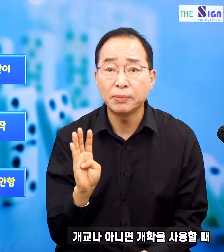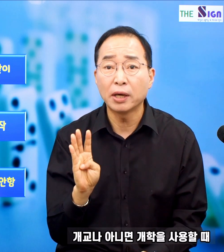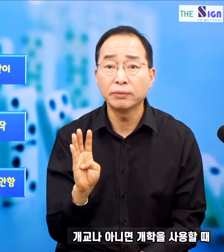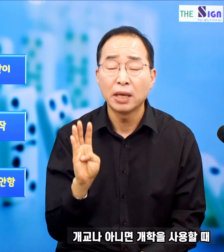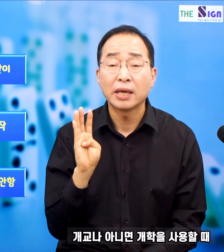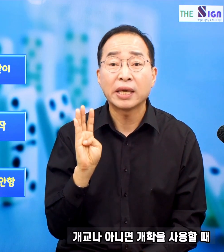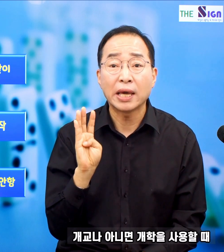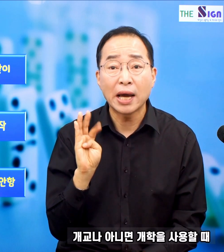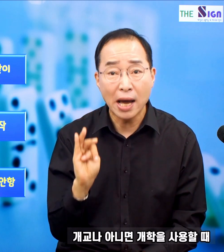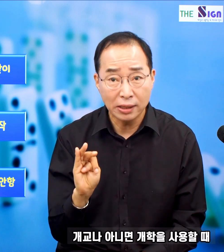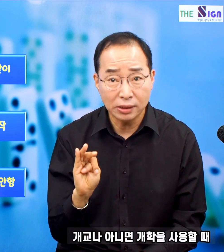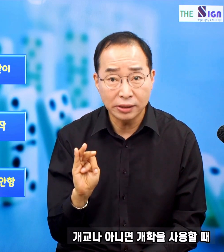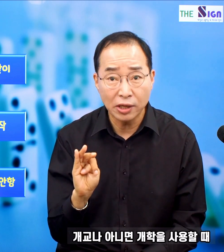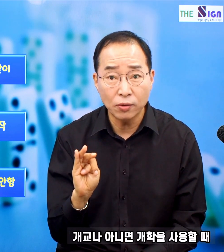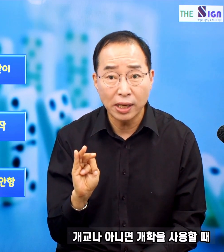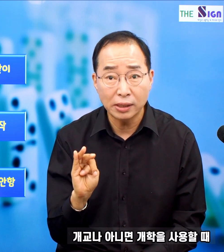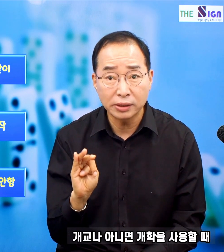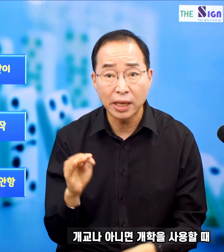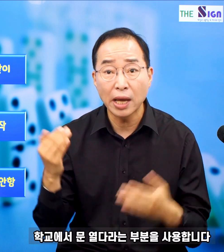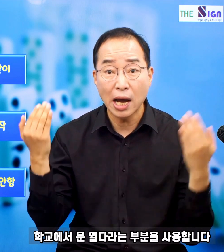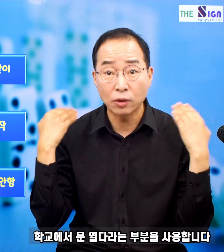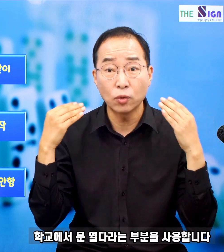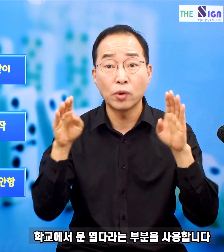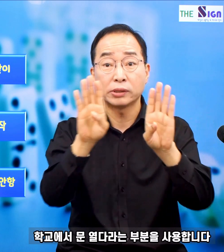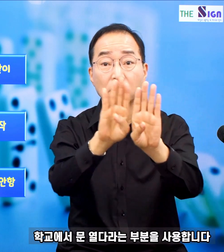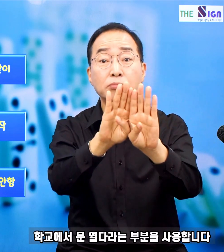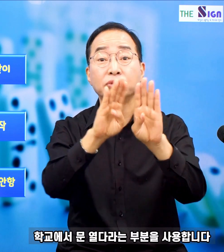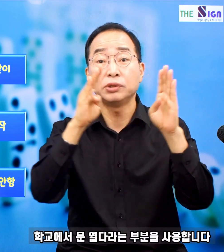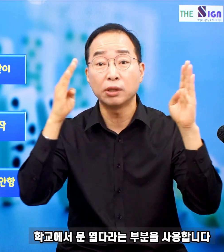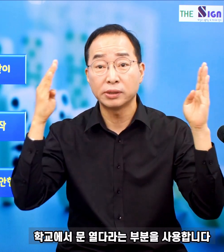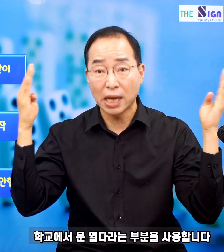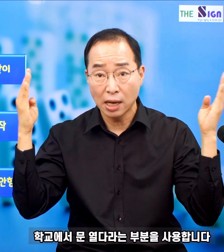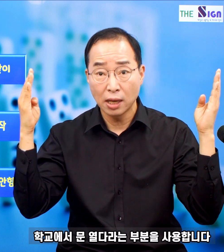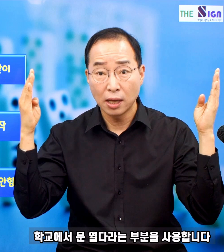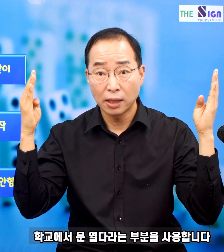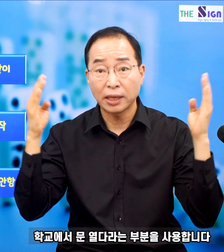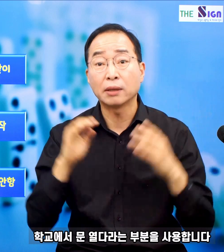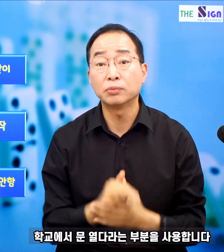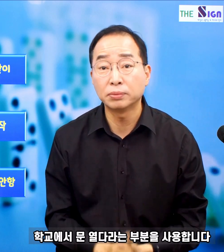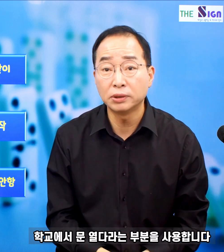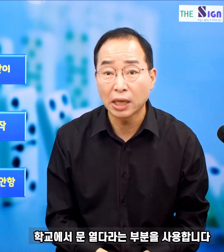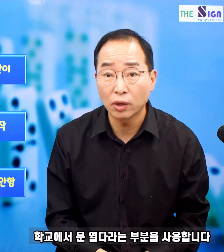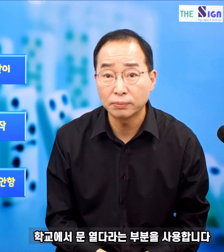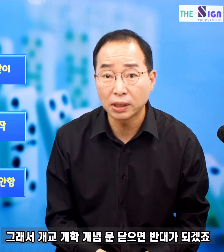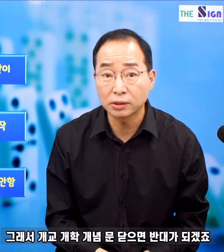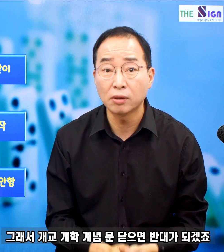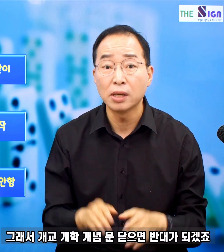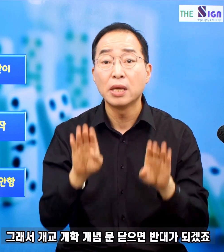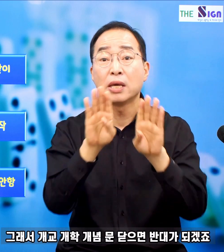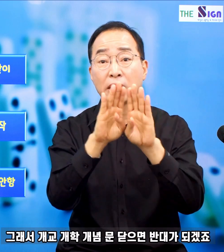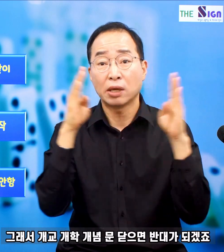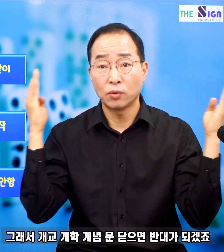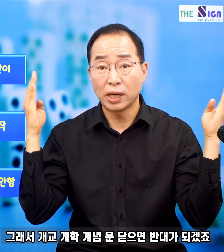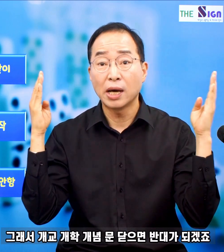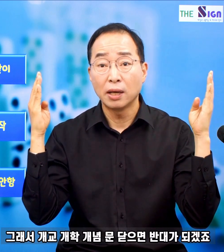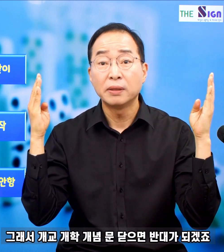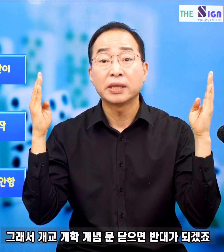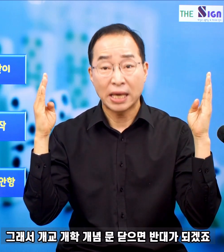아니면 개학을 사용할 때 학교에서 문 열다 라는 부분을 사용합니다. 그래서 개교나 개학